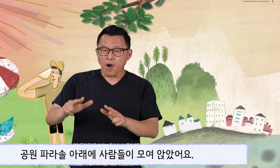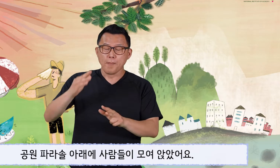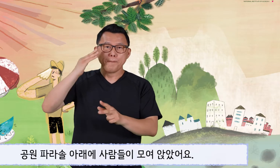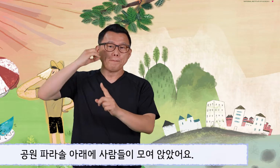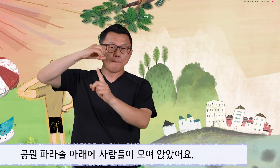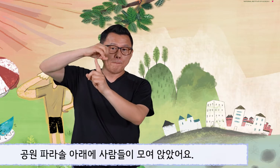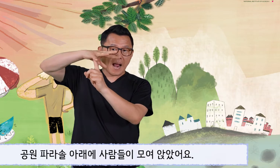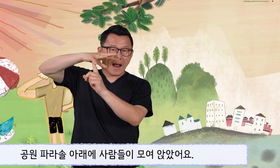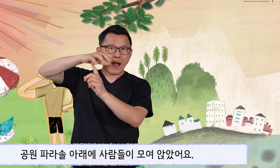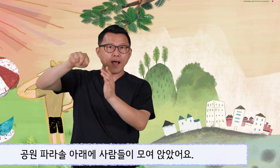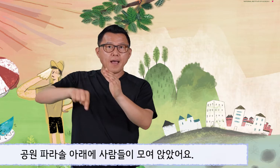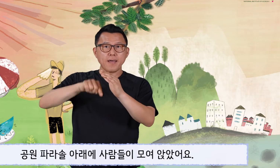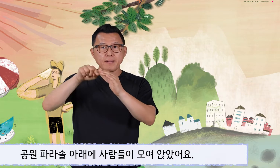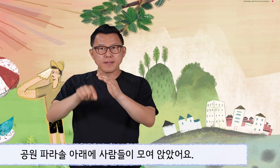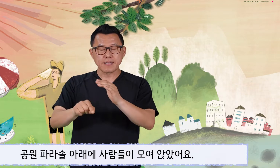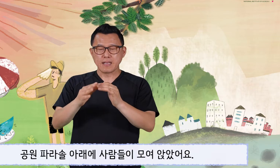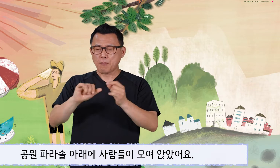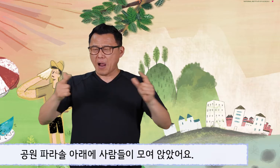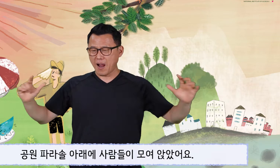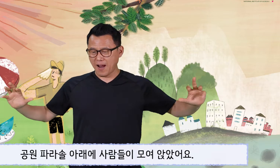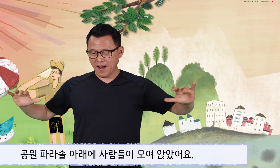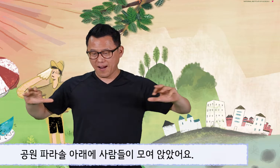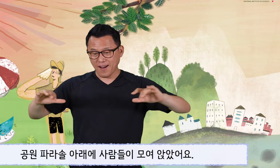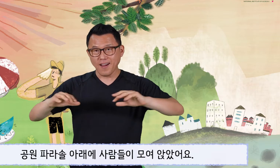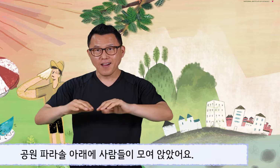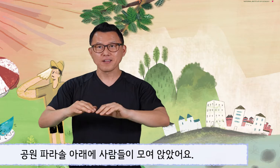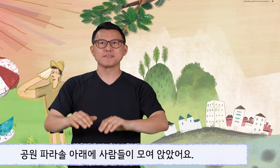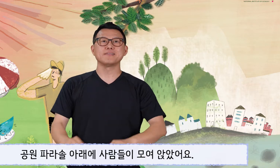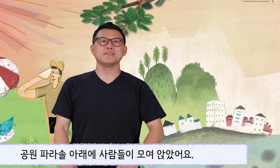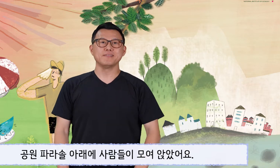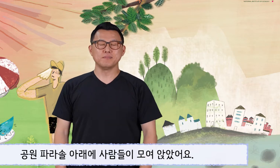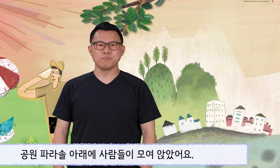공원 파라솔 아래에 사람들이 모여 앉았어요.